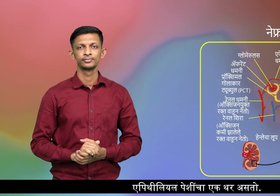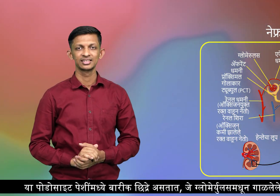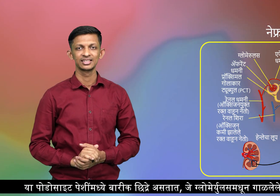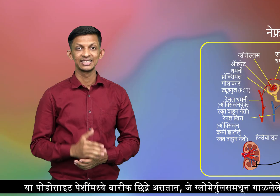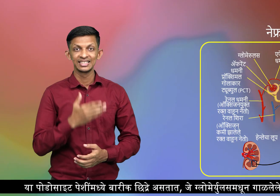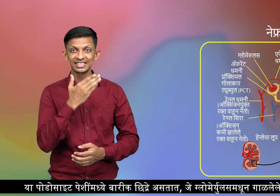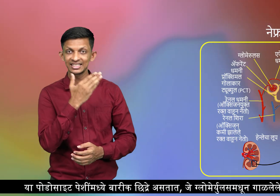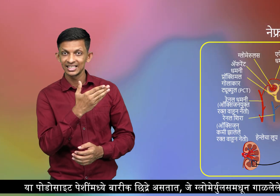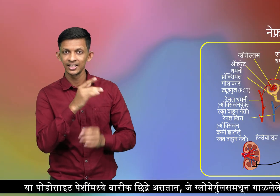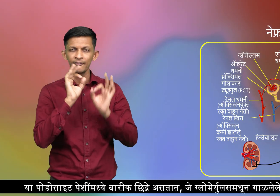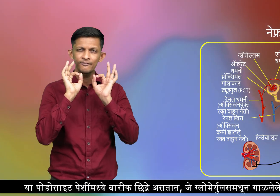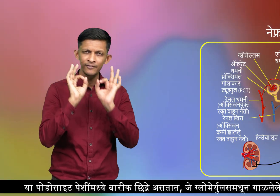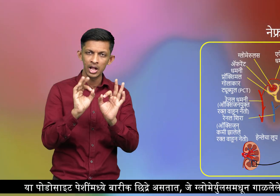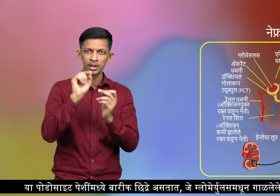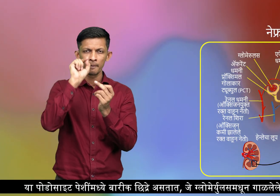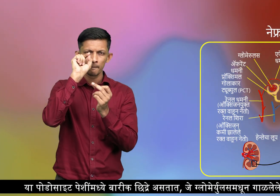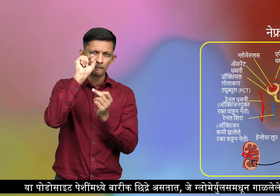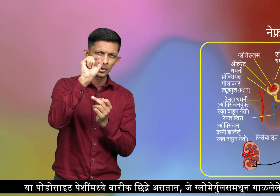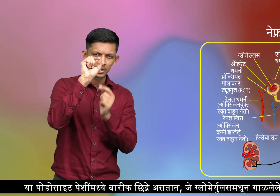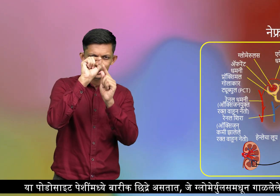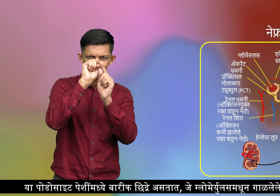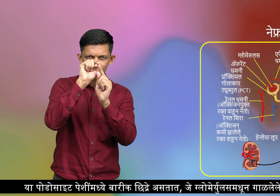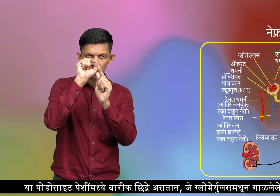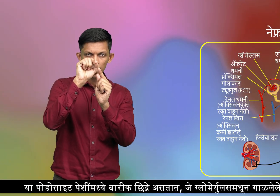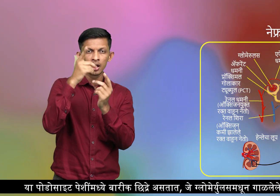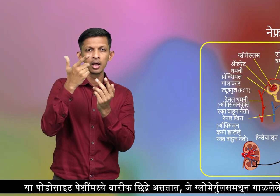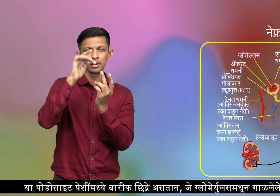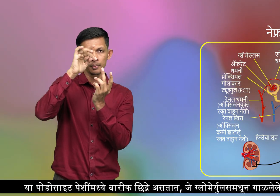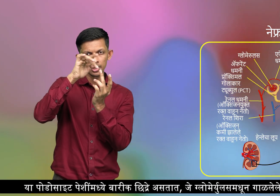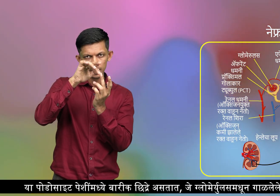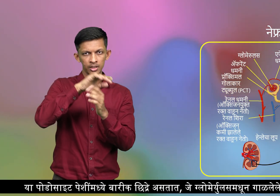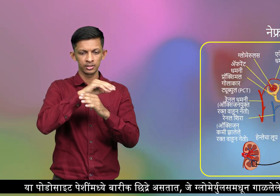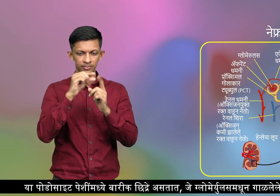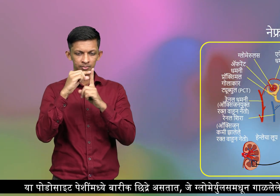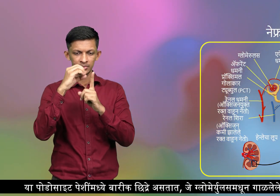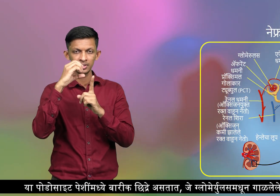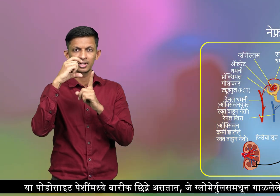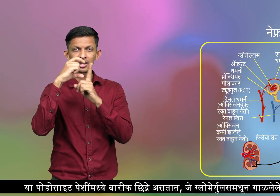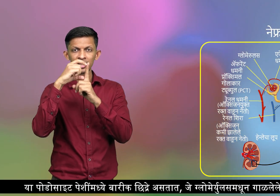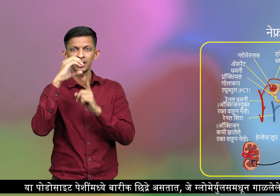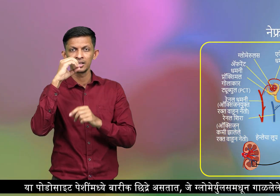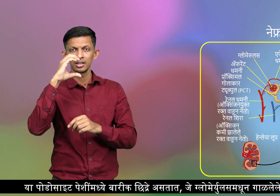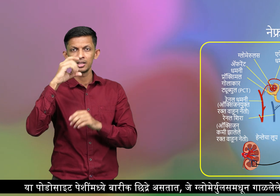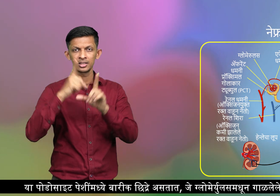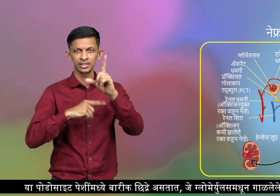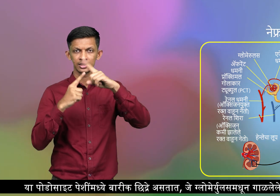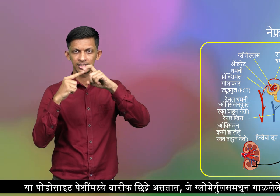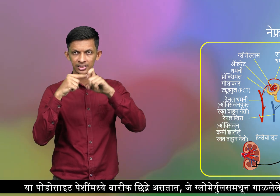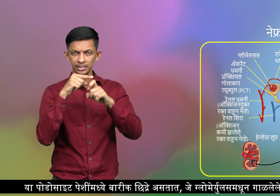या पोडोसाइट पेशीमध्ये बारीक छिद्रे असतात जे ग्लोमेर्युलस मधून गाळलेले पदार्थ बाहेर जाऊ देतात.